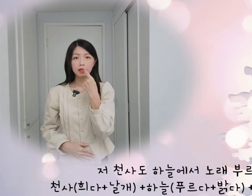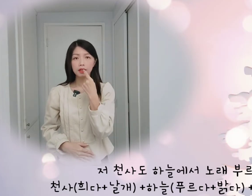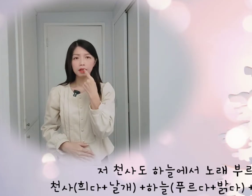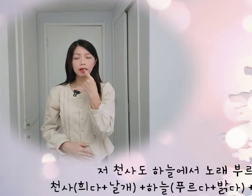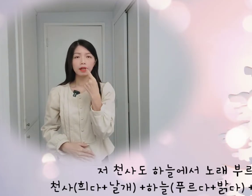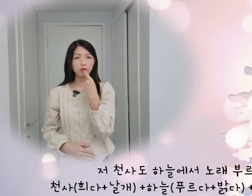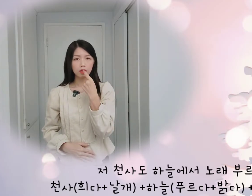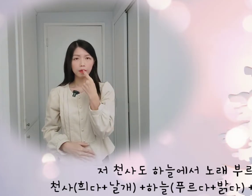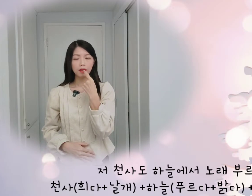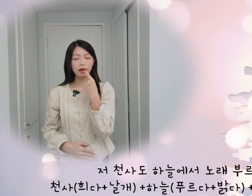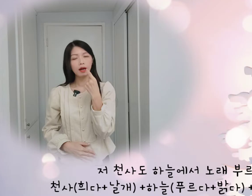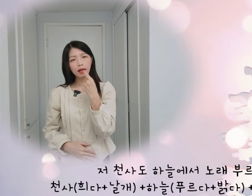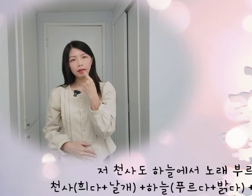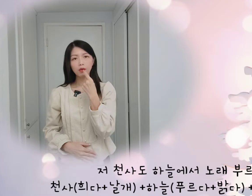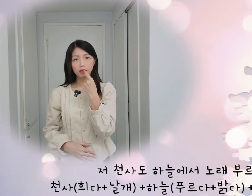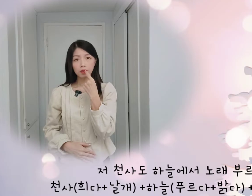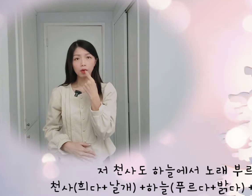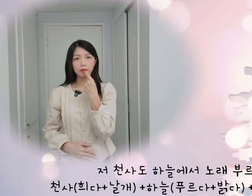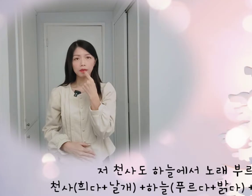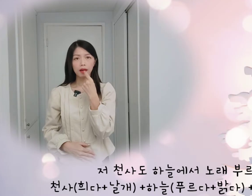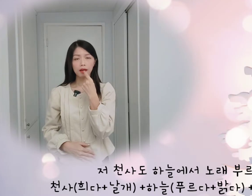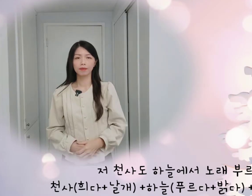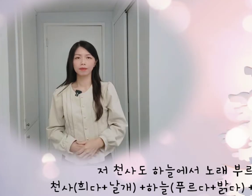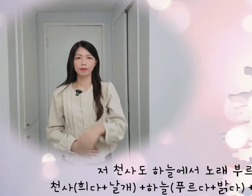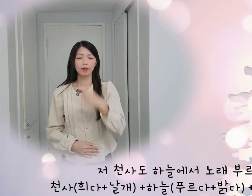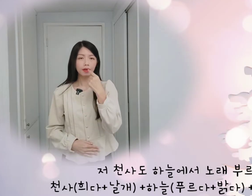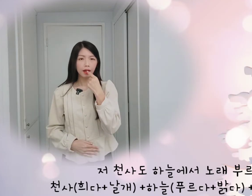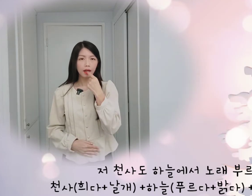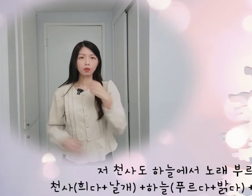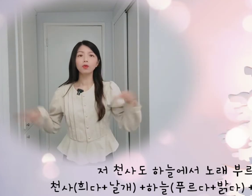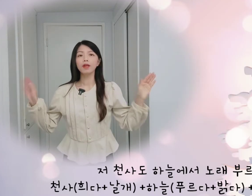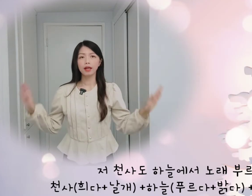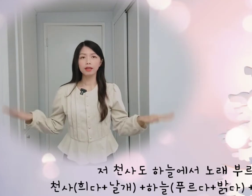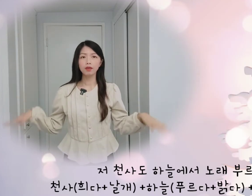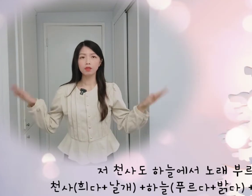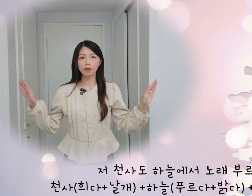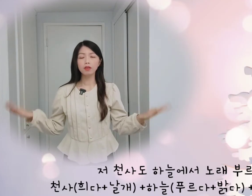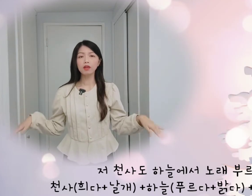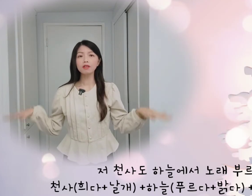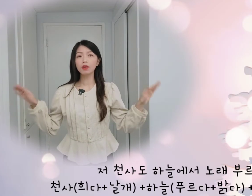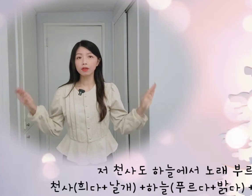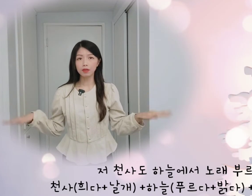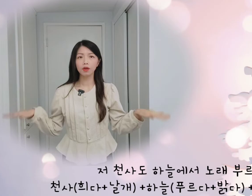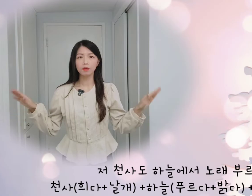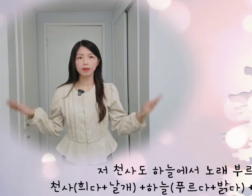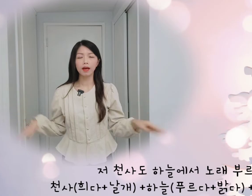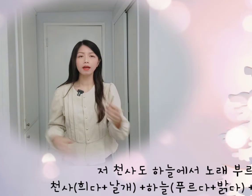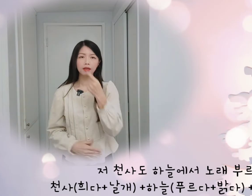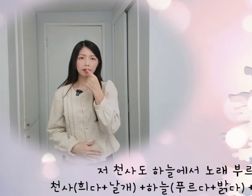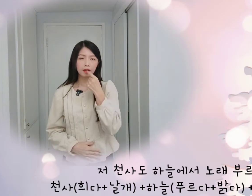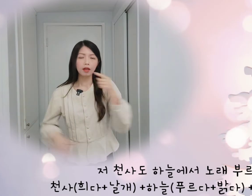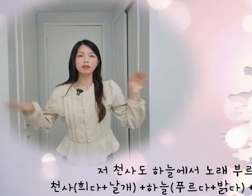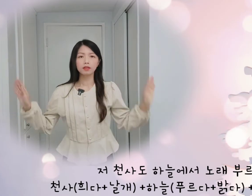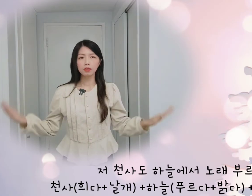검지를 이를 가리켜 주시면 하얗다라고 한 뜻의 수어가 됩니다. 하얗고 날갯짓 해주시면 천사라고 한 뜻의 수어가